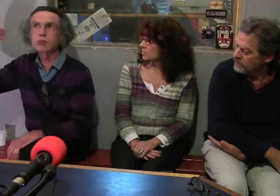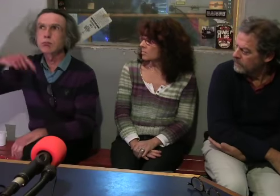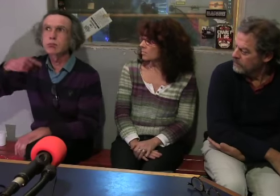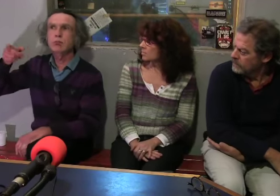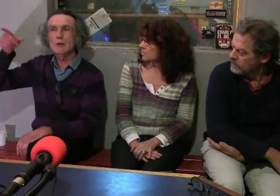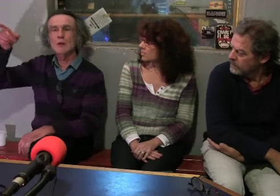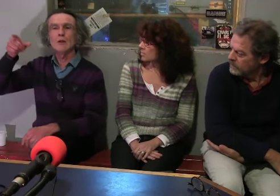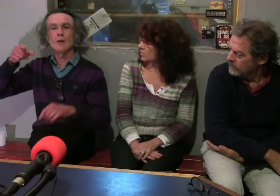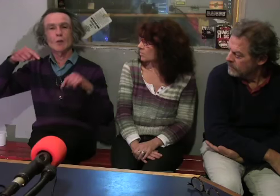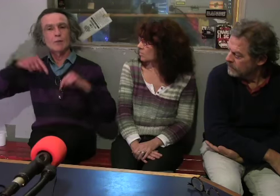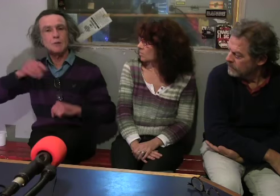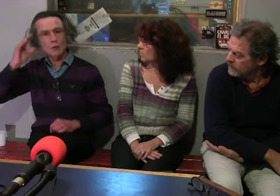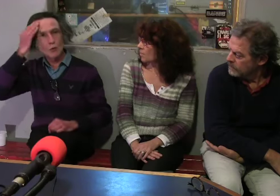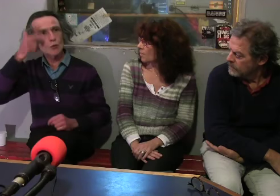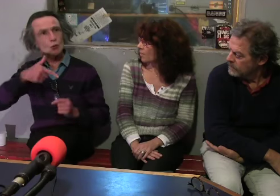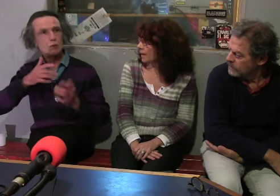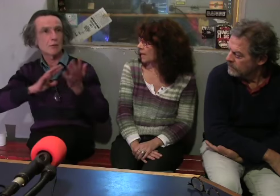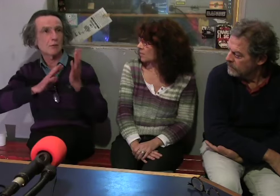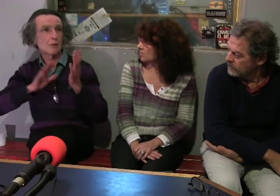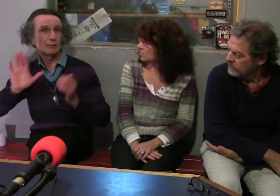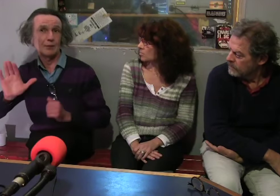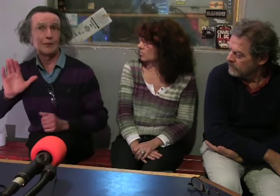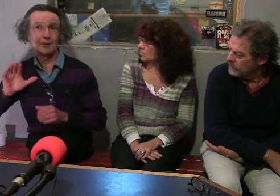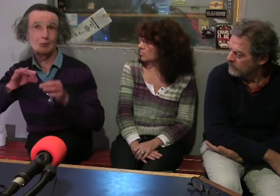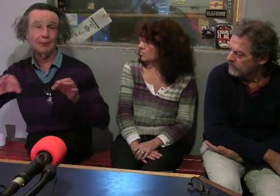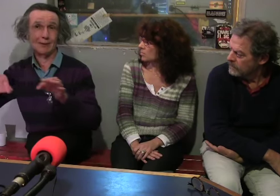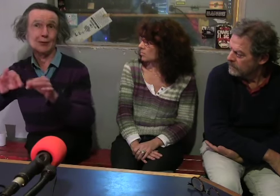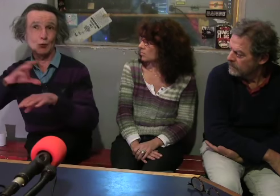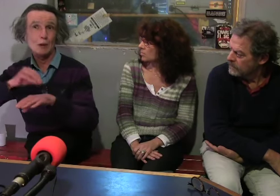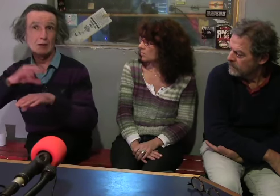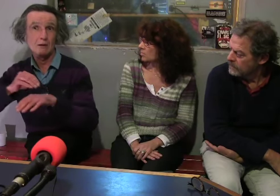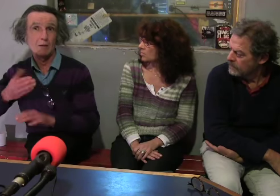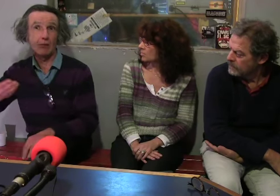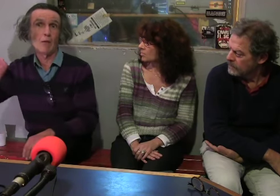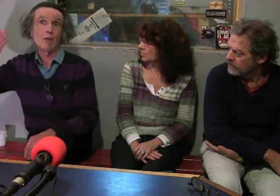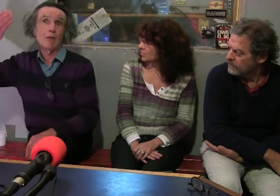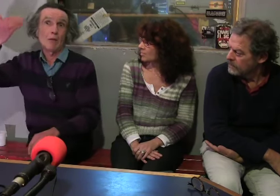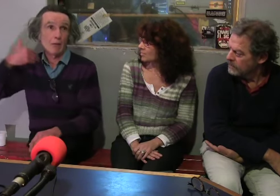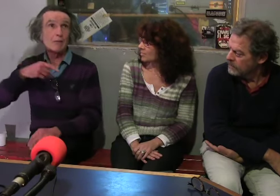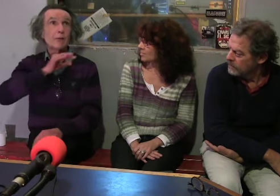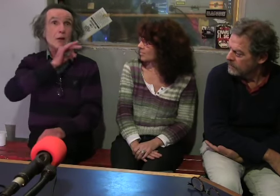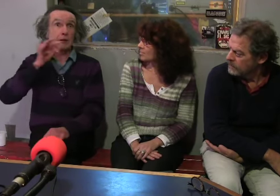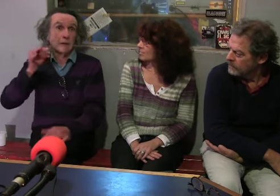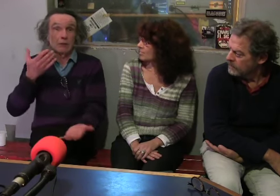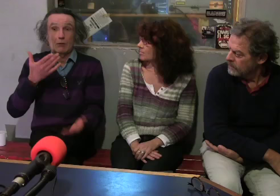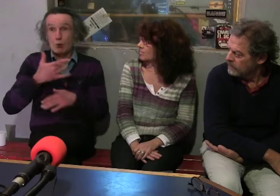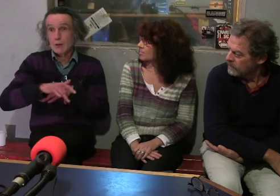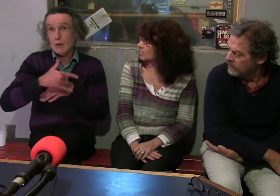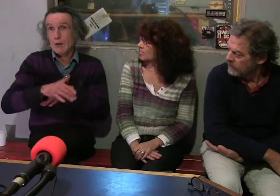En Suède, donc je suis allée il y a un certain temps. En fait, le gouvernement a reconnu la langue des signes. Ça fait déjà pas mal d'années.